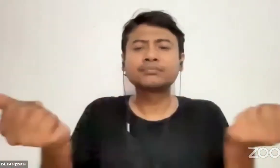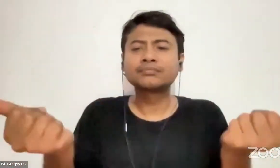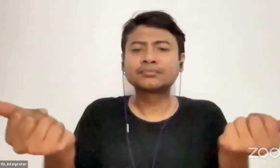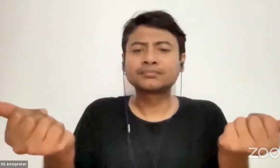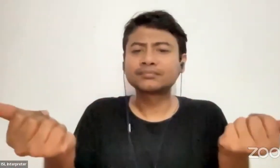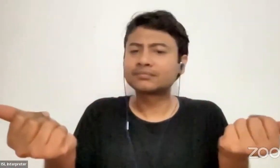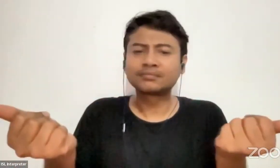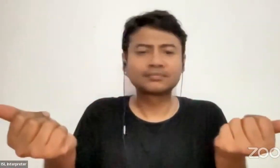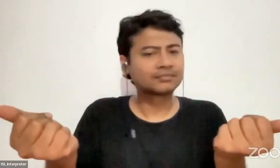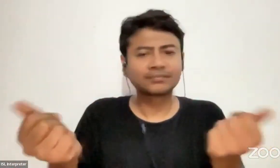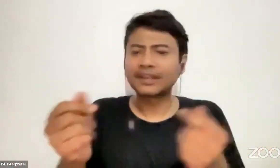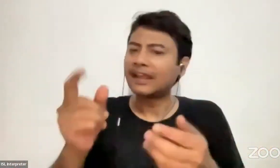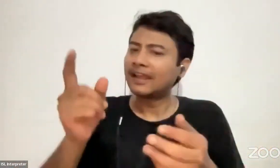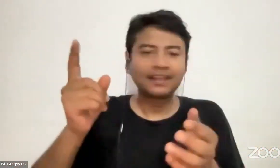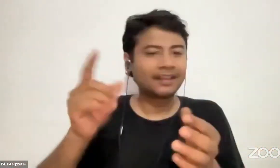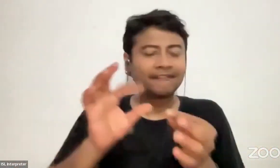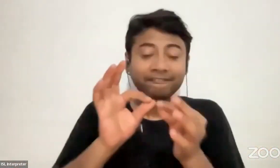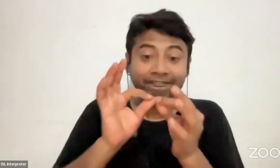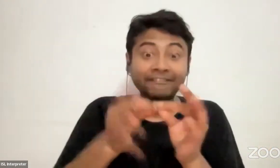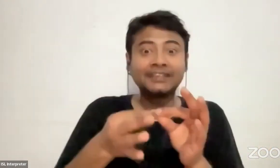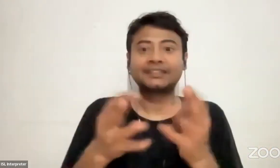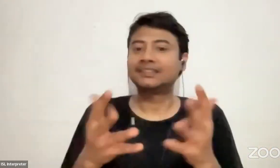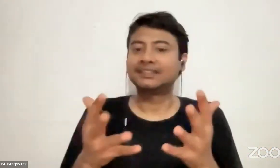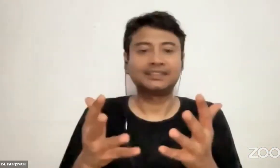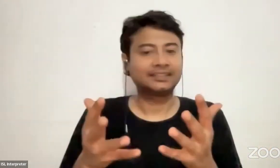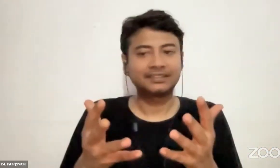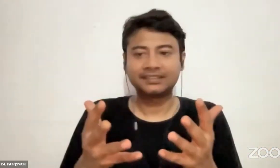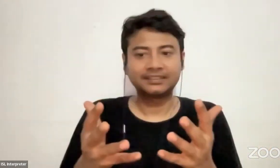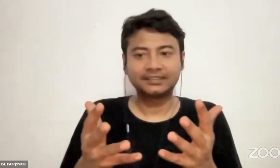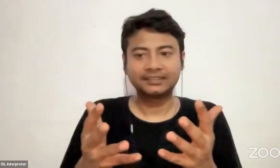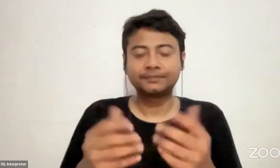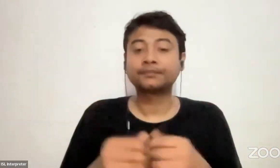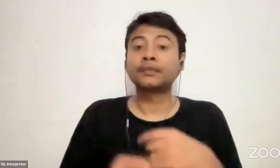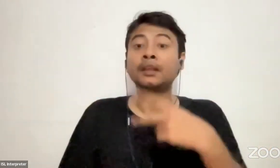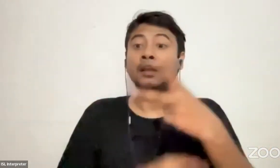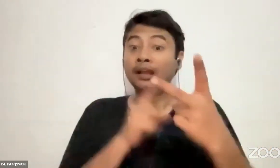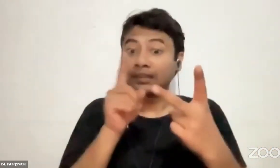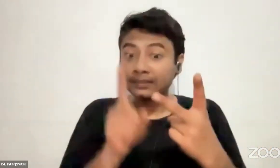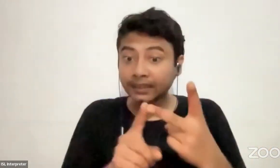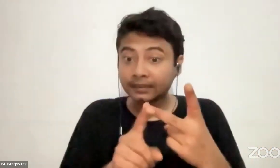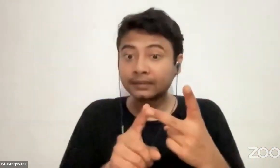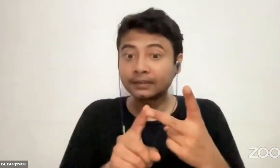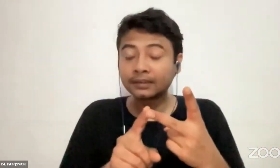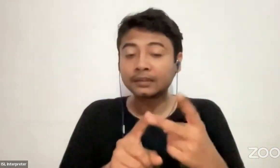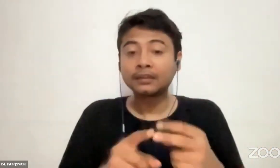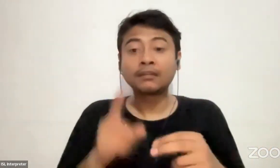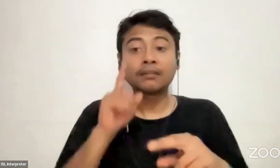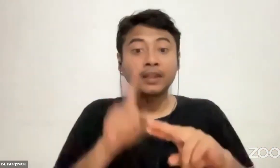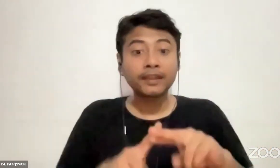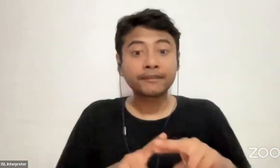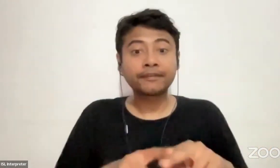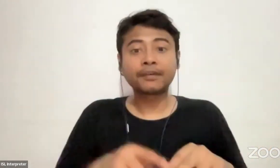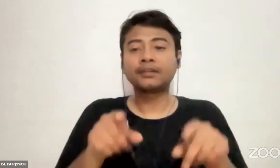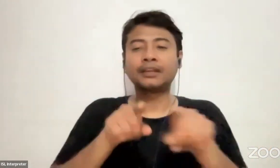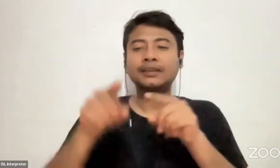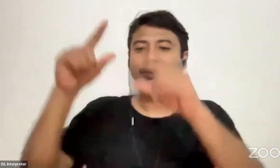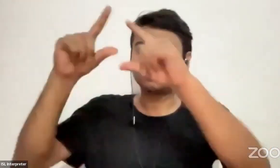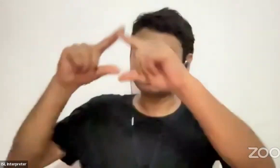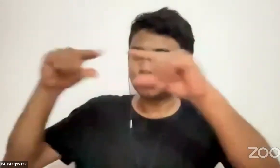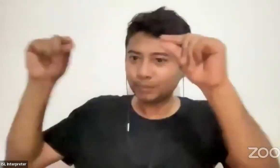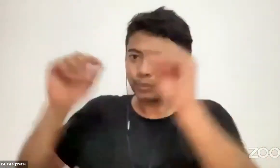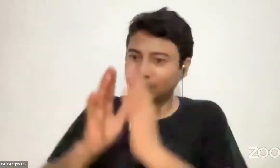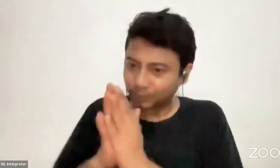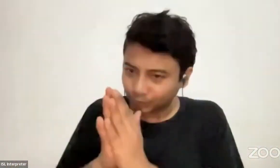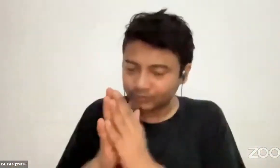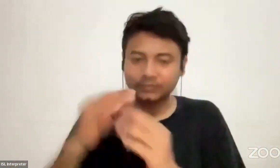और देवताओं की पूजा करने वाले देवलोक को जाते हैं। अगर कोई देवताओं की पूजा करेगा, इंद्र, चंद्र, सूर्य इत्यादि